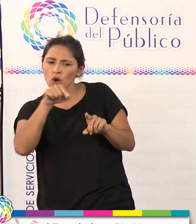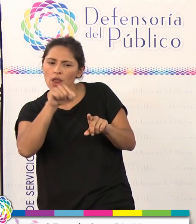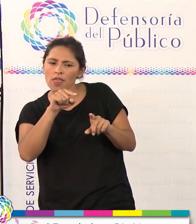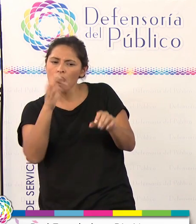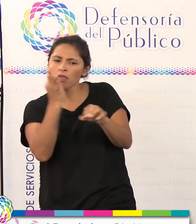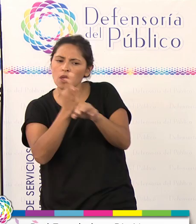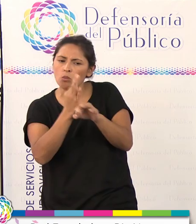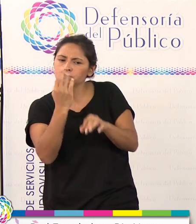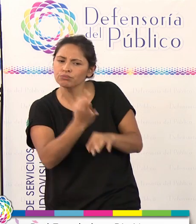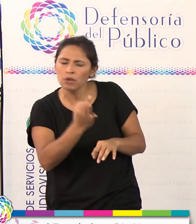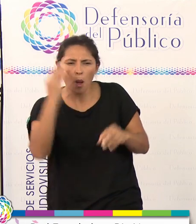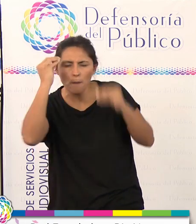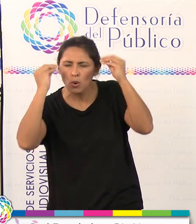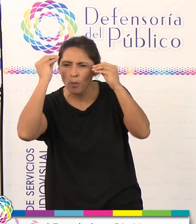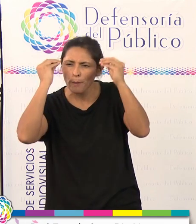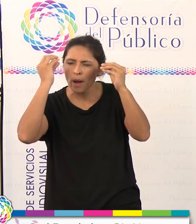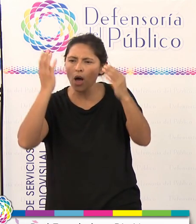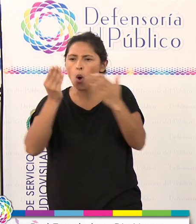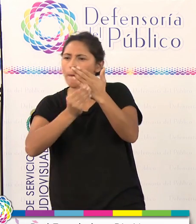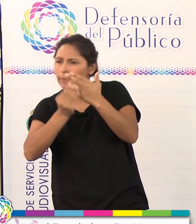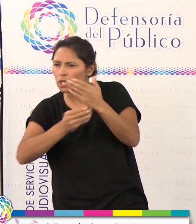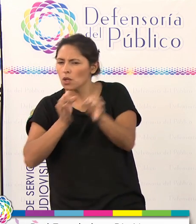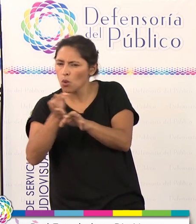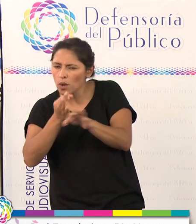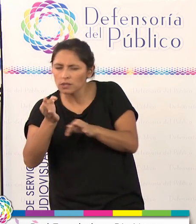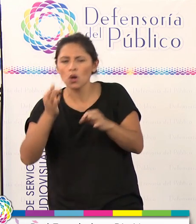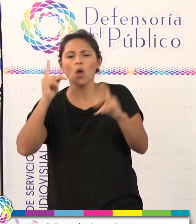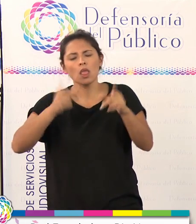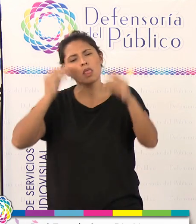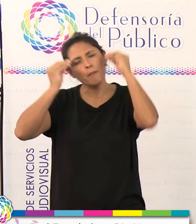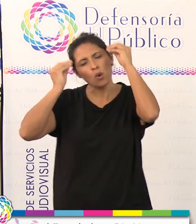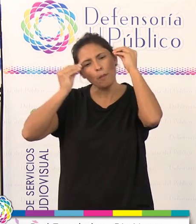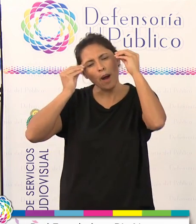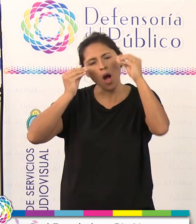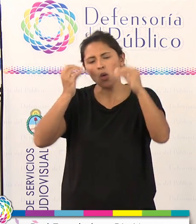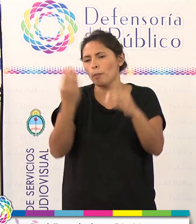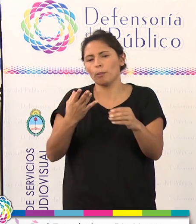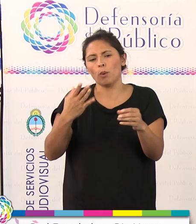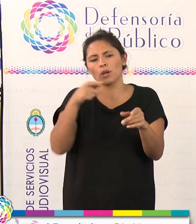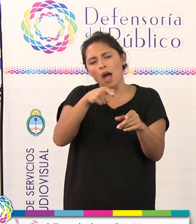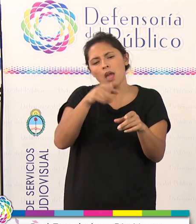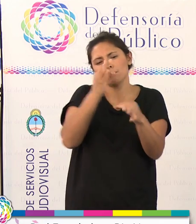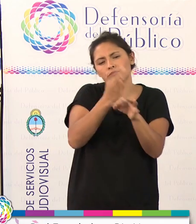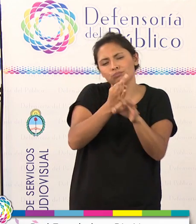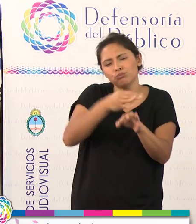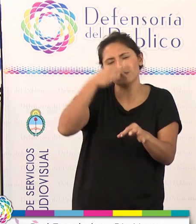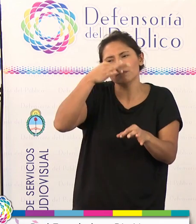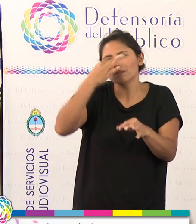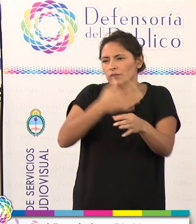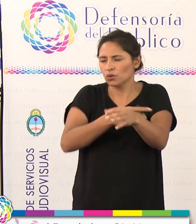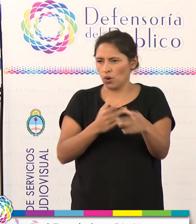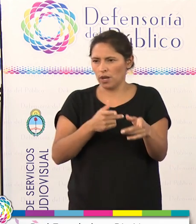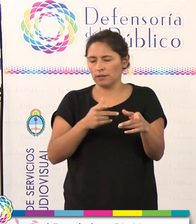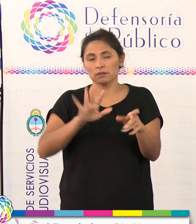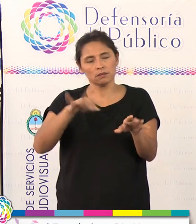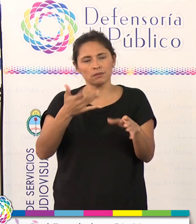los directivos están preocupados, o el Ministerio de Educación está preocupado por la droga en esta escuela. Bueno, tuvieron que salir los chicos, los alumnos, los docentes a decir: no es